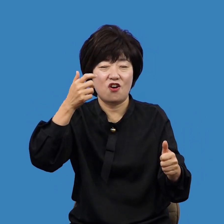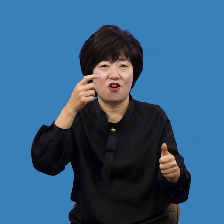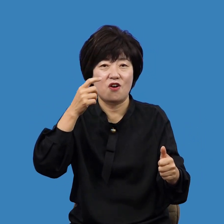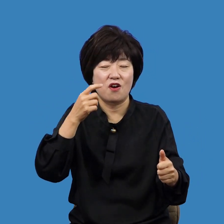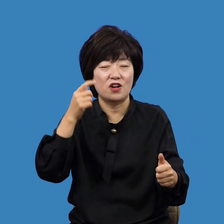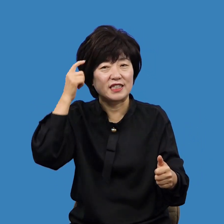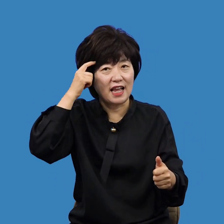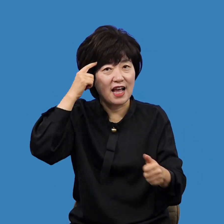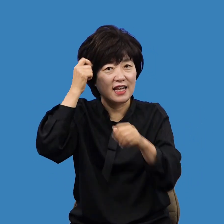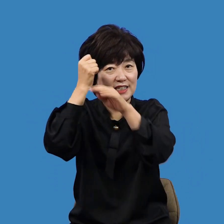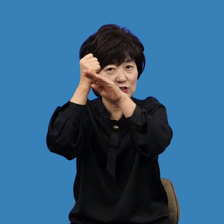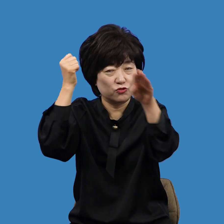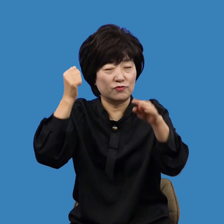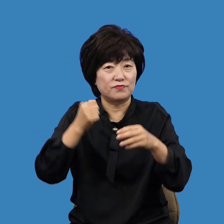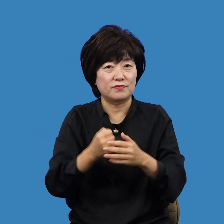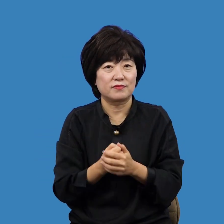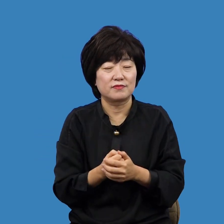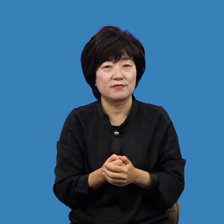또